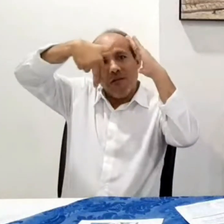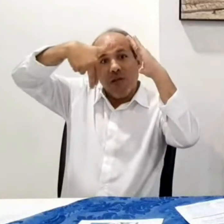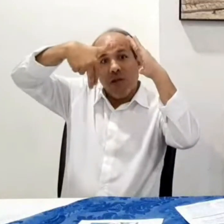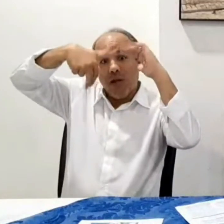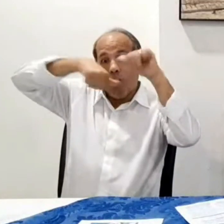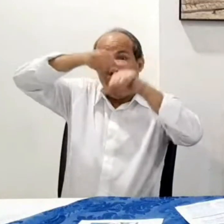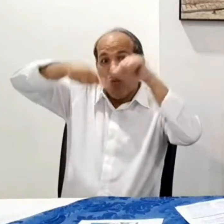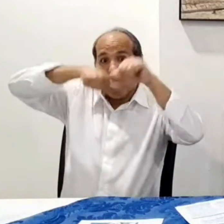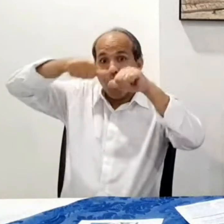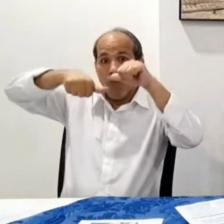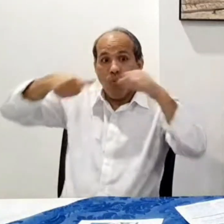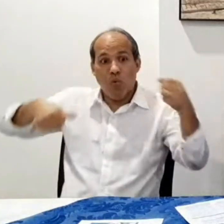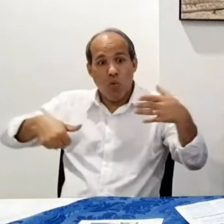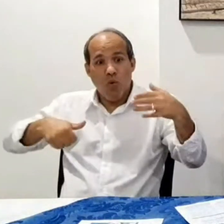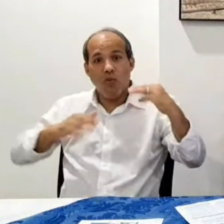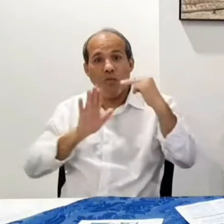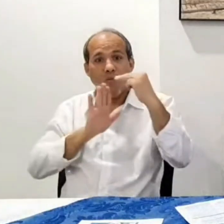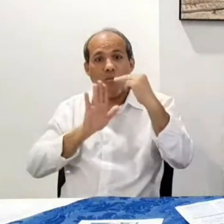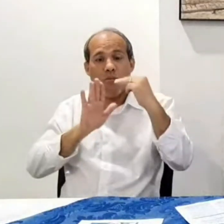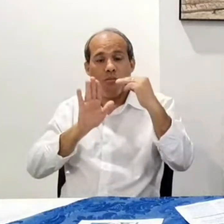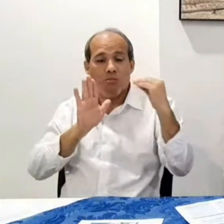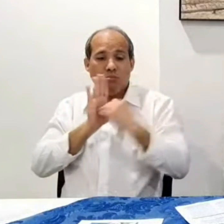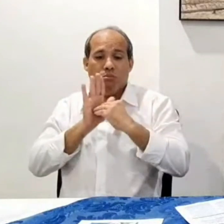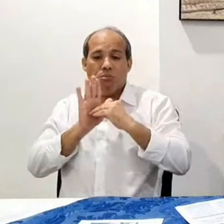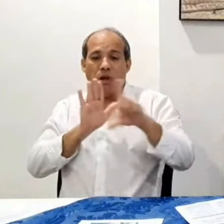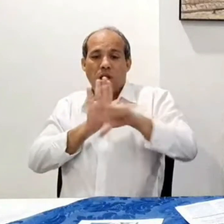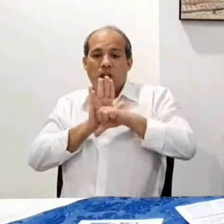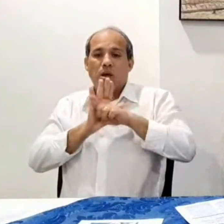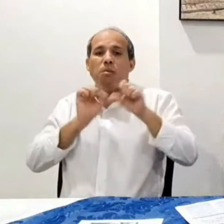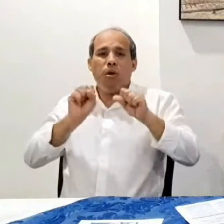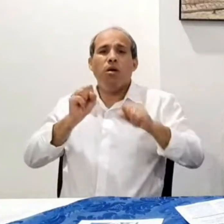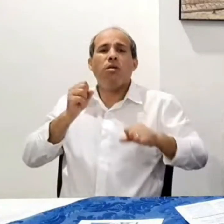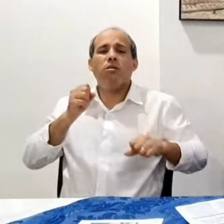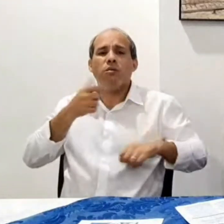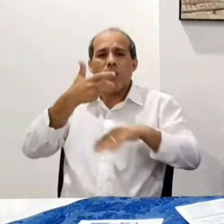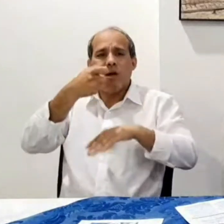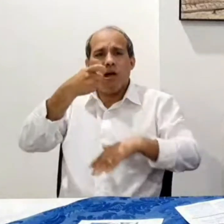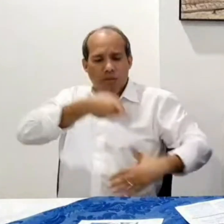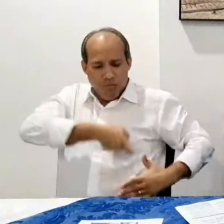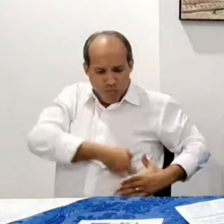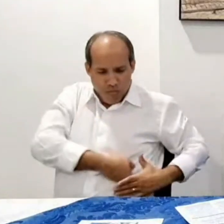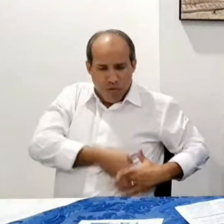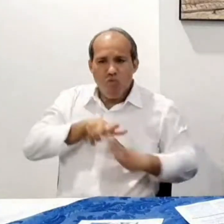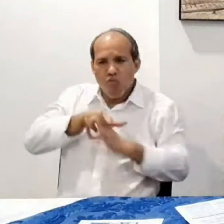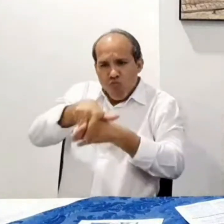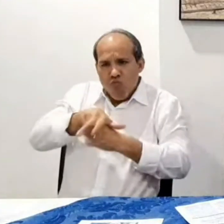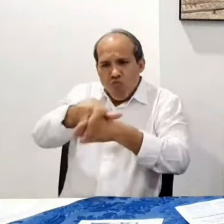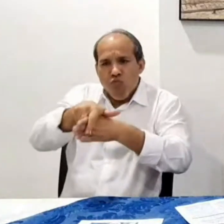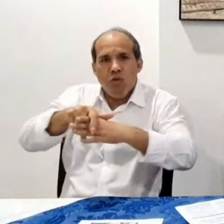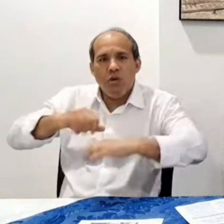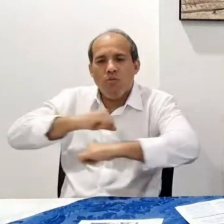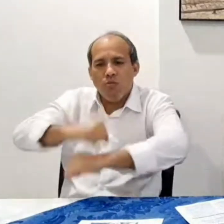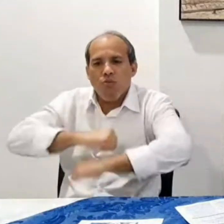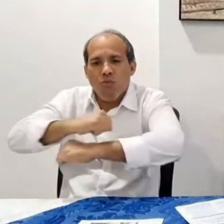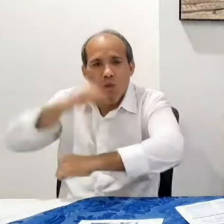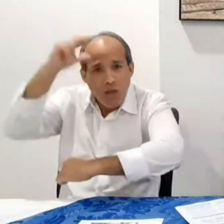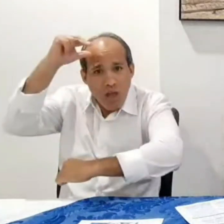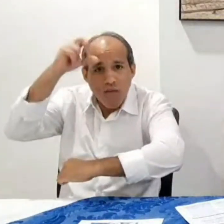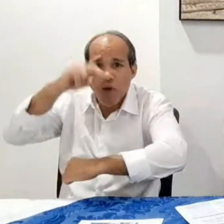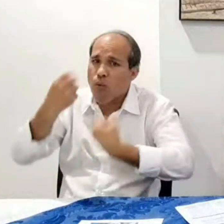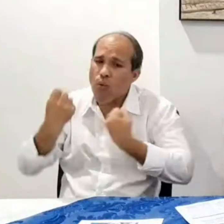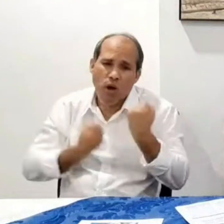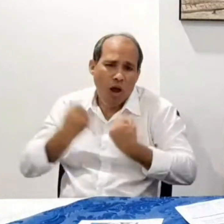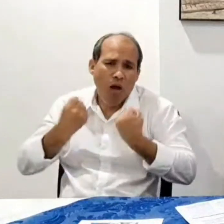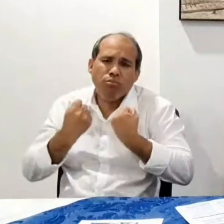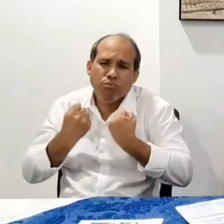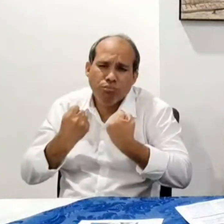nova medida, ele pode botar uma arma na cintura, montar num cavalo, numa viatura, ou a pé, e andar